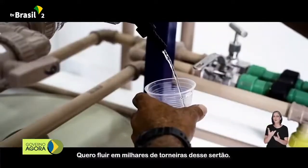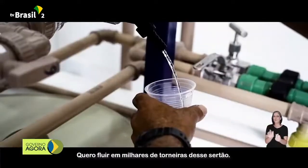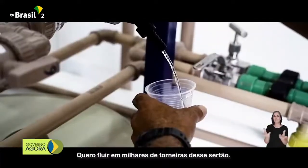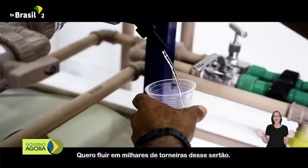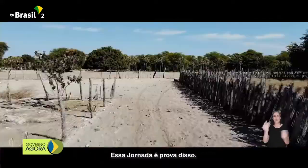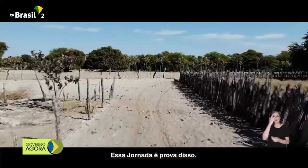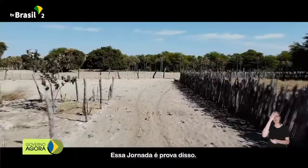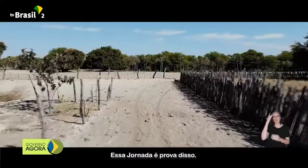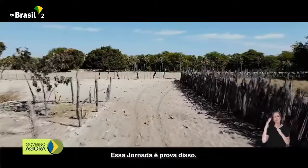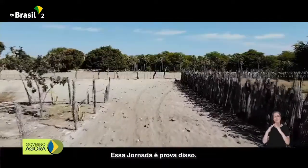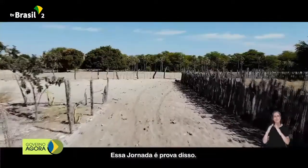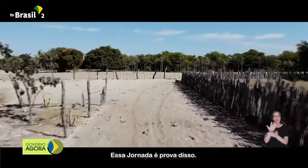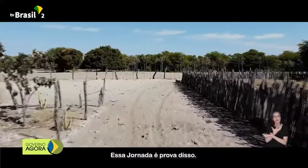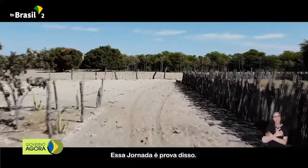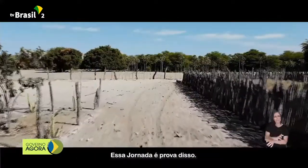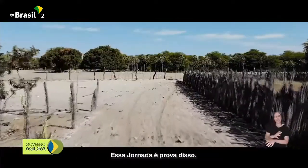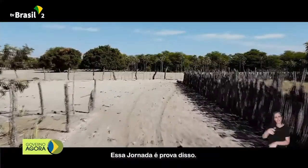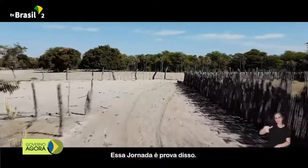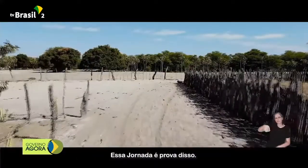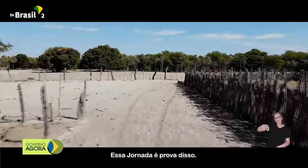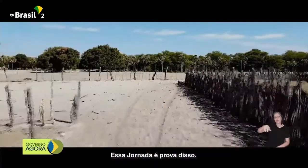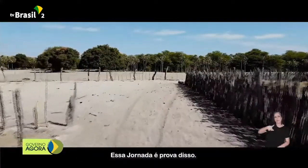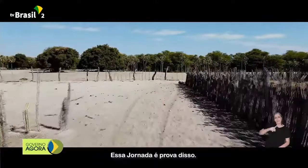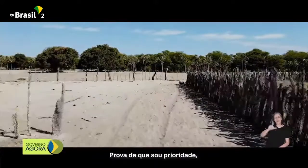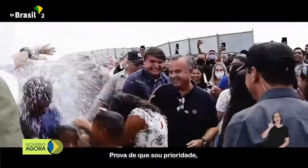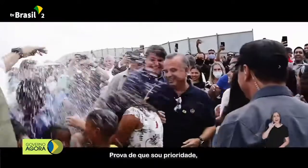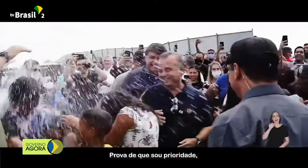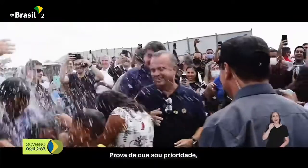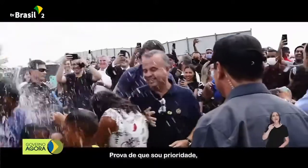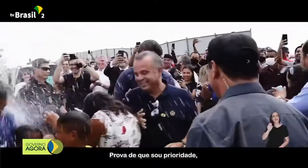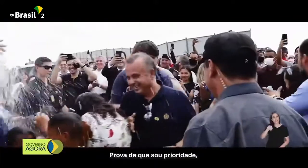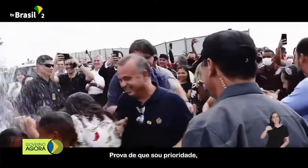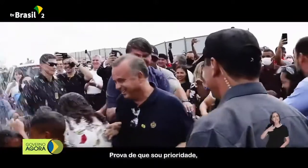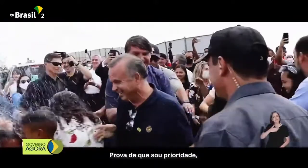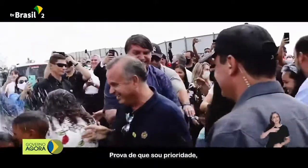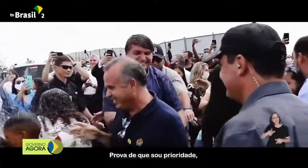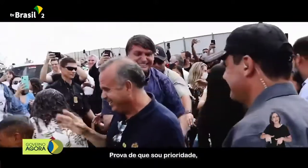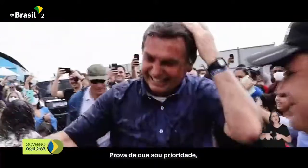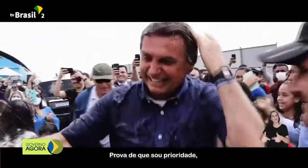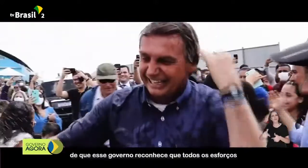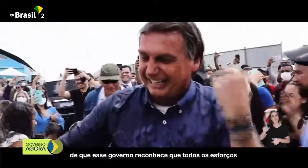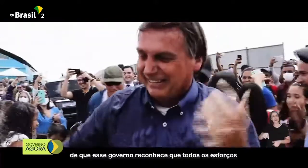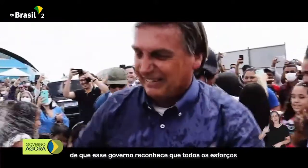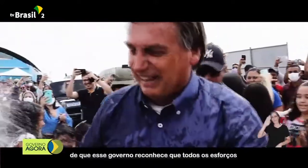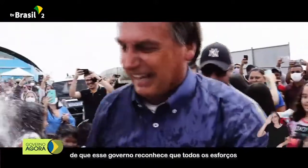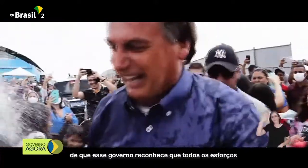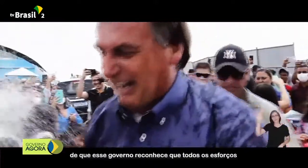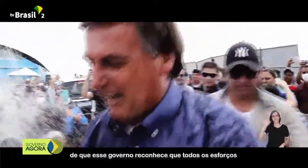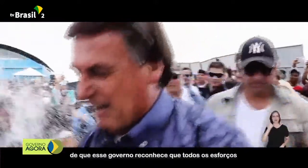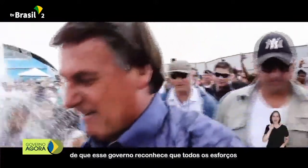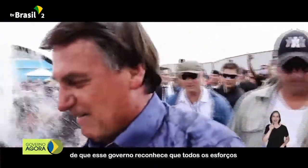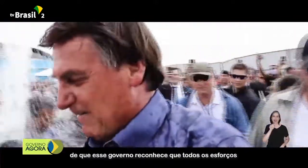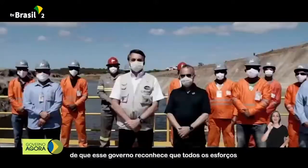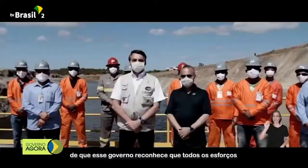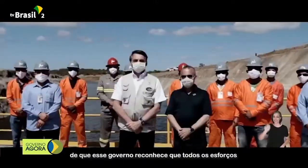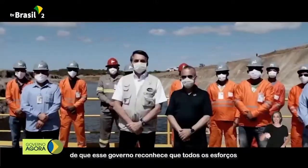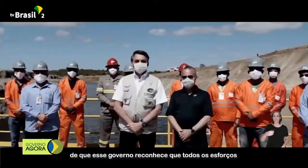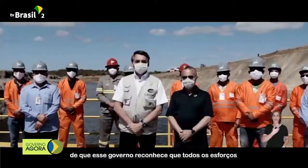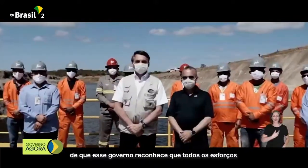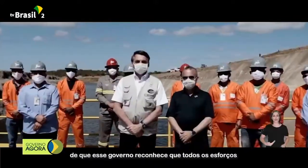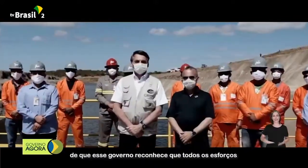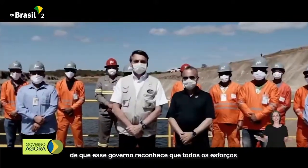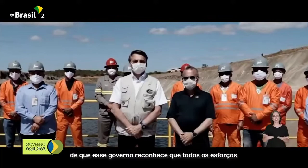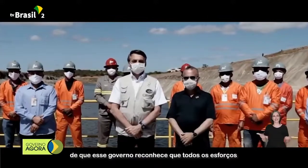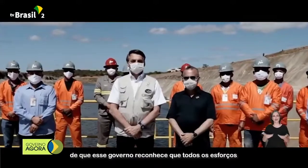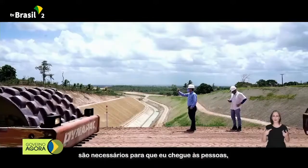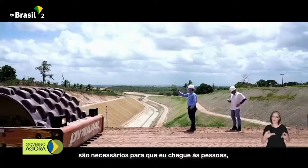desse sertão. Essa jornada é a prova disso. Prova de que sou prioridade, de que esse governo reconhece que